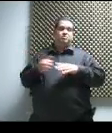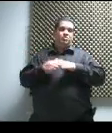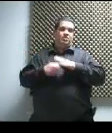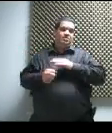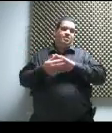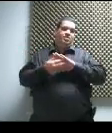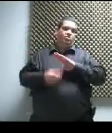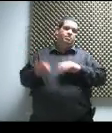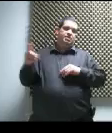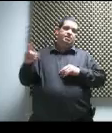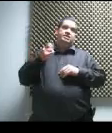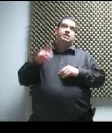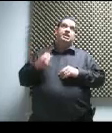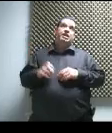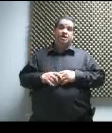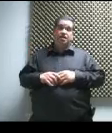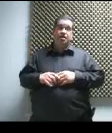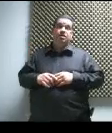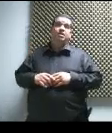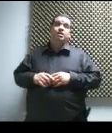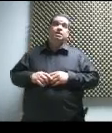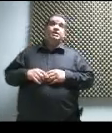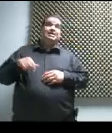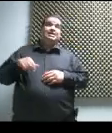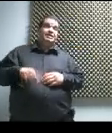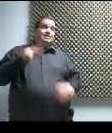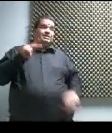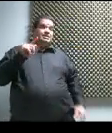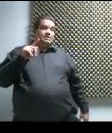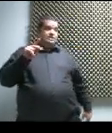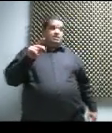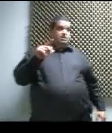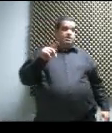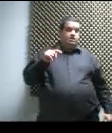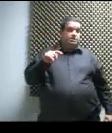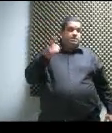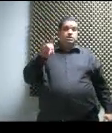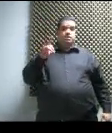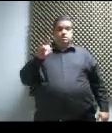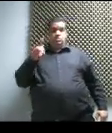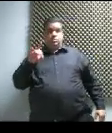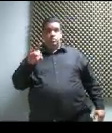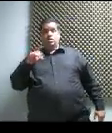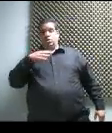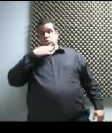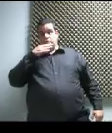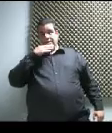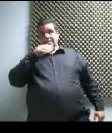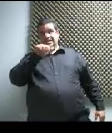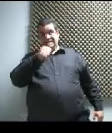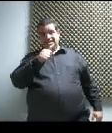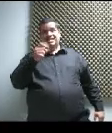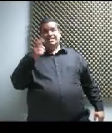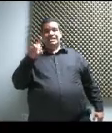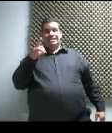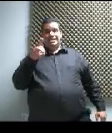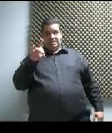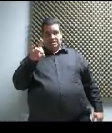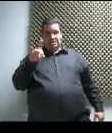de la réplica de ella. Exacto. Y entonces, este jueves, vamos a repetirlo, jueves 18 de octubre a las 10 y